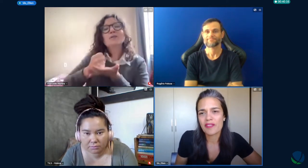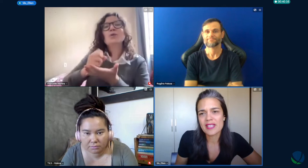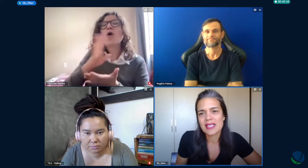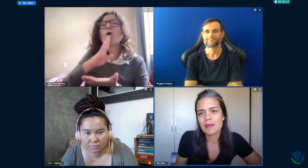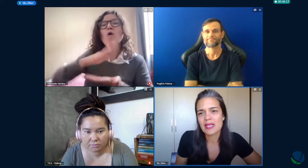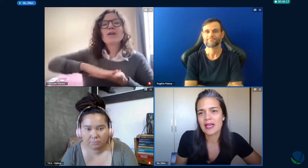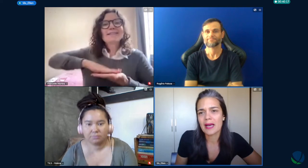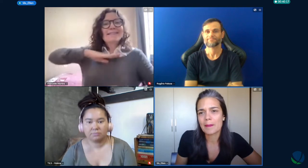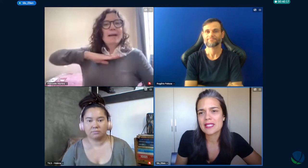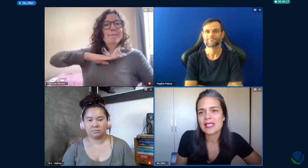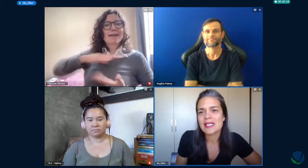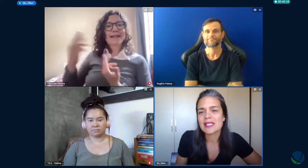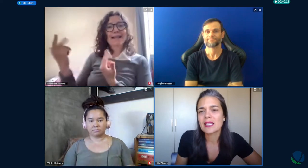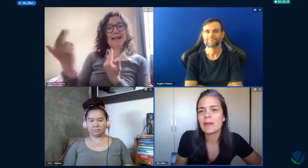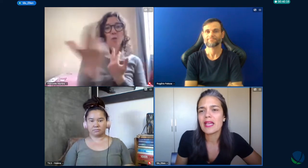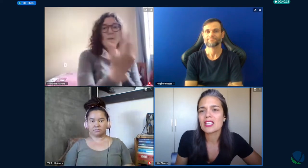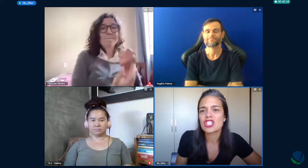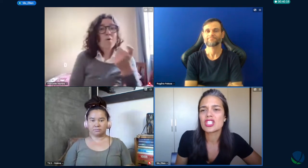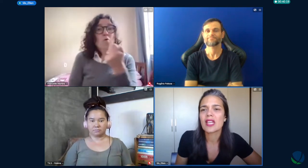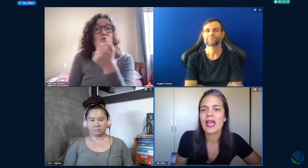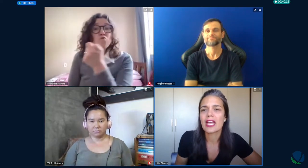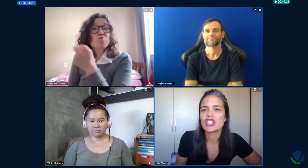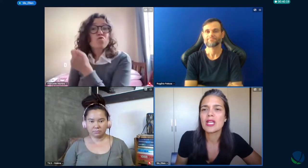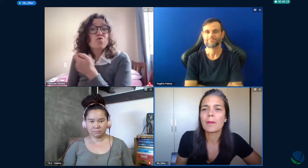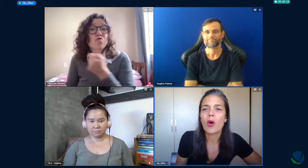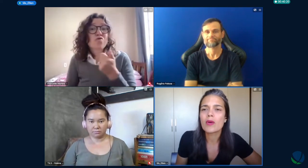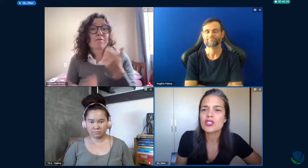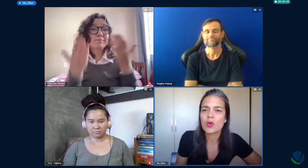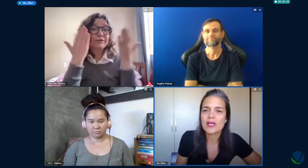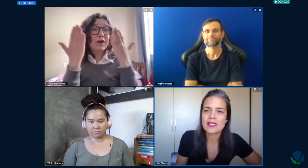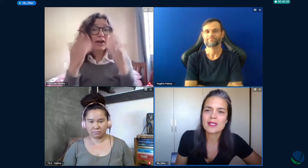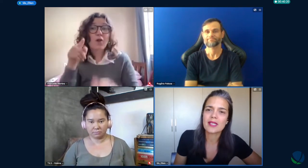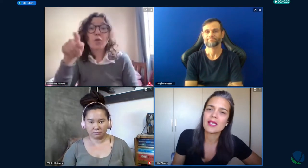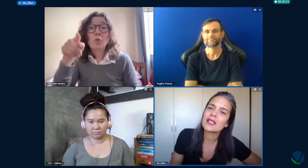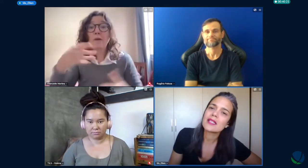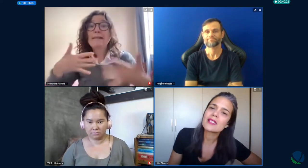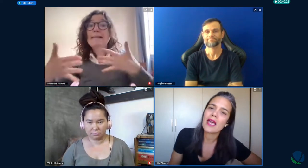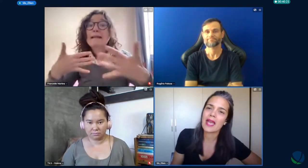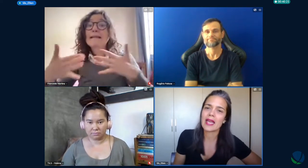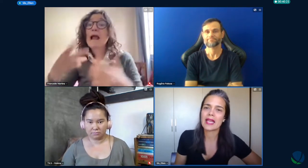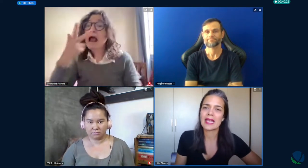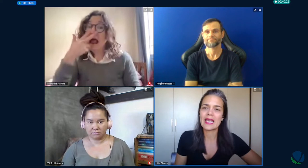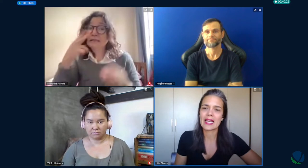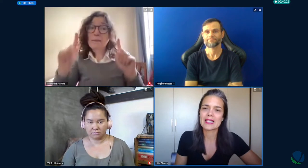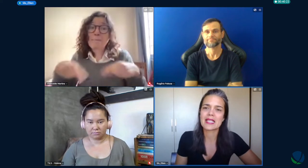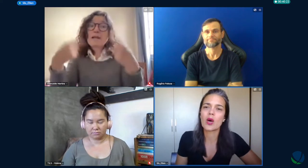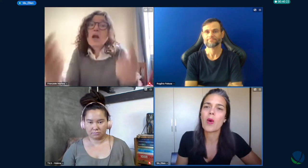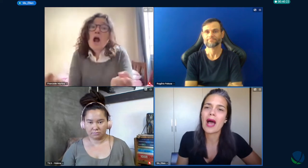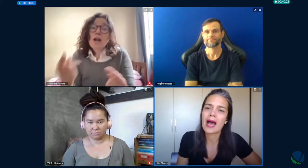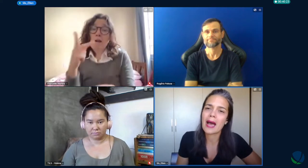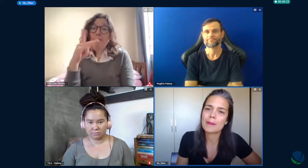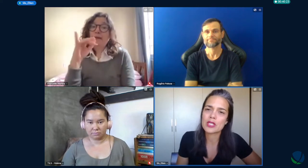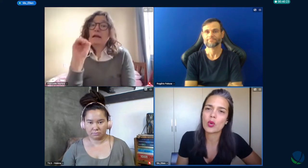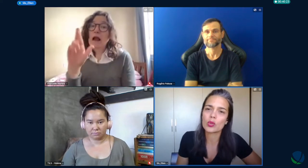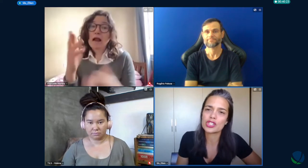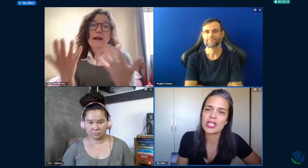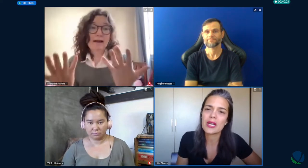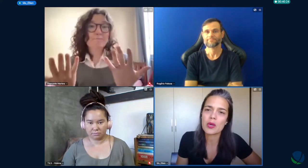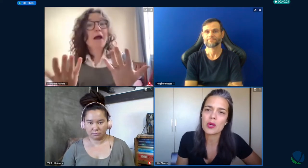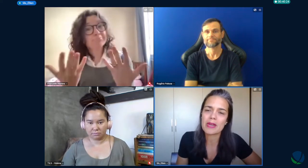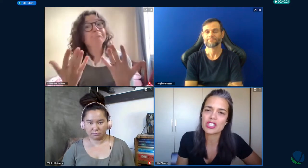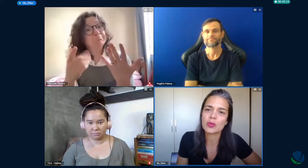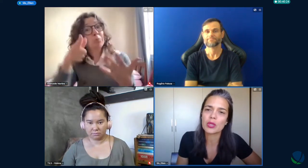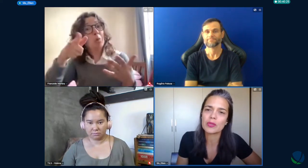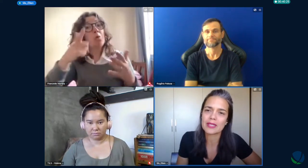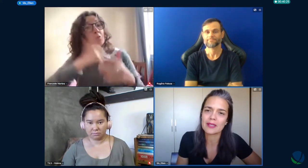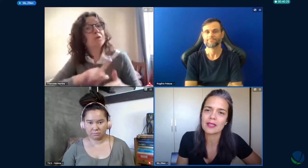Quando eu fiz a minha pesquisa também, a gente tinha poucas coisas escritas em relação à psicologia.